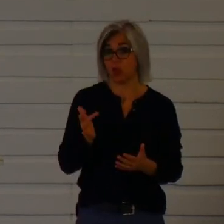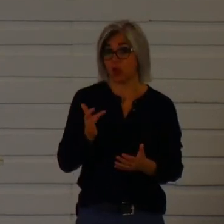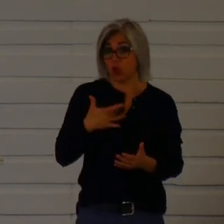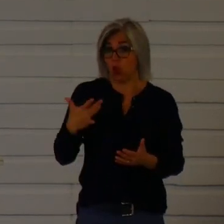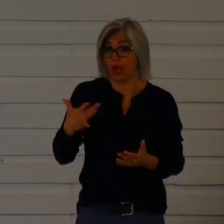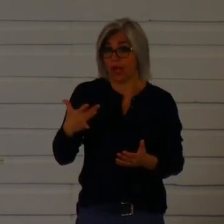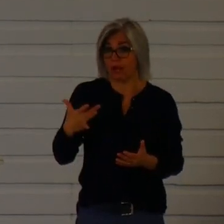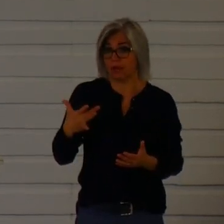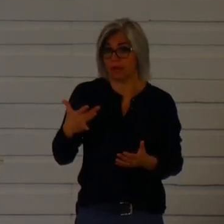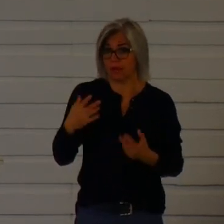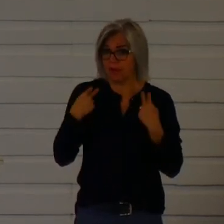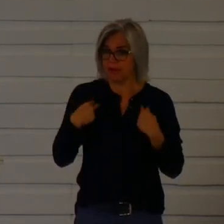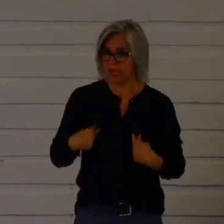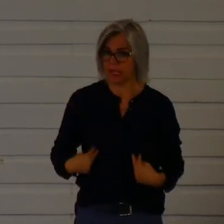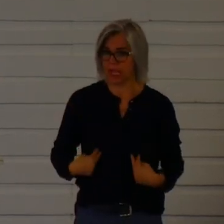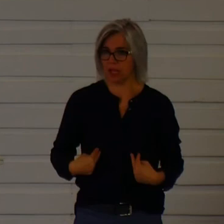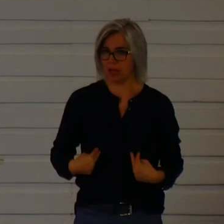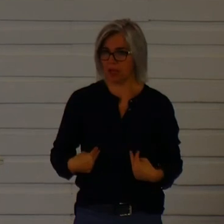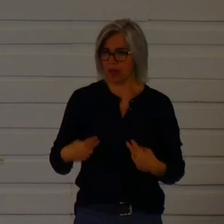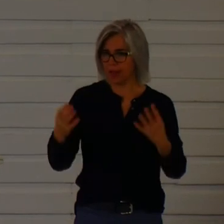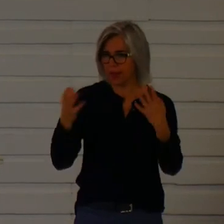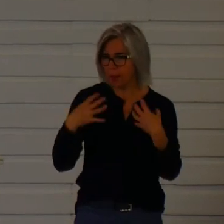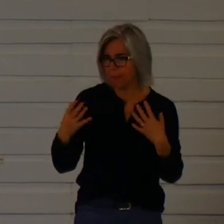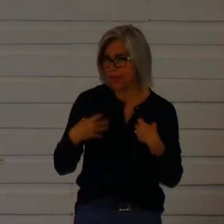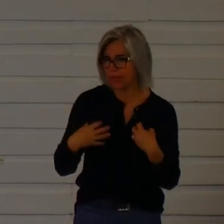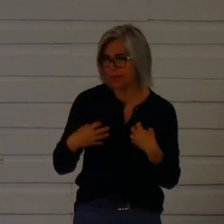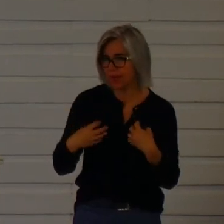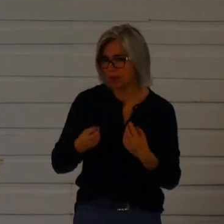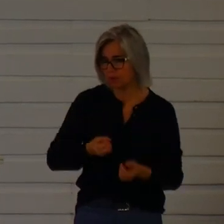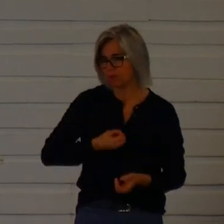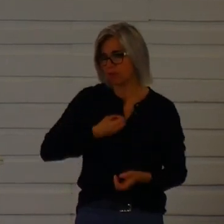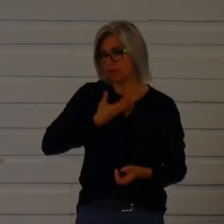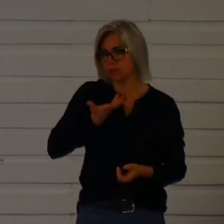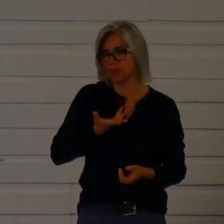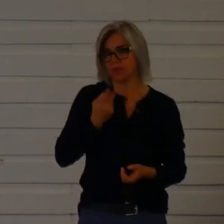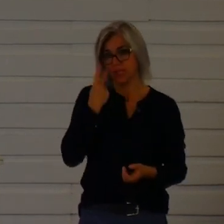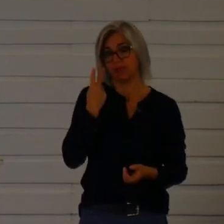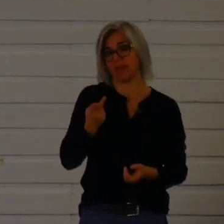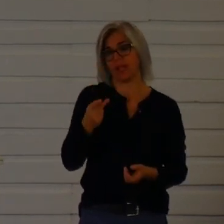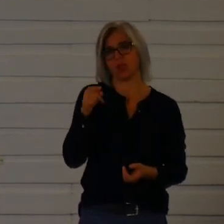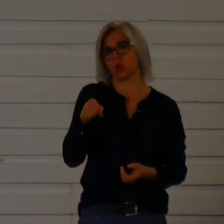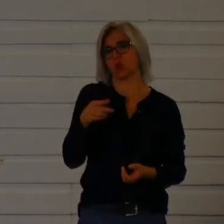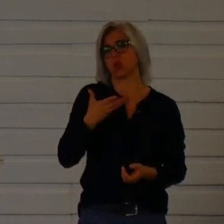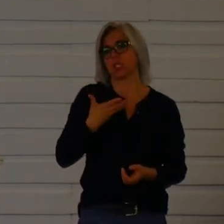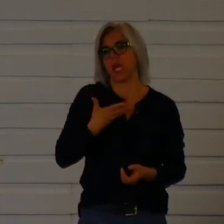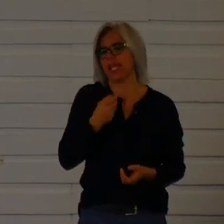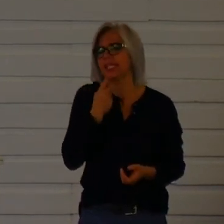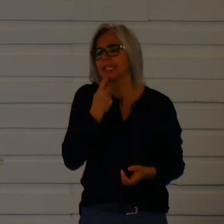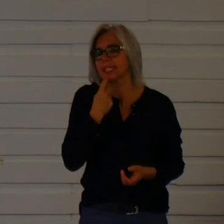Signore ha operato nella tua vita e ha fatto un'opera nella tua vita, questa situazione viene a